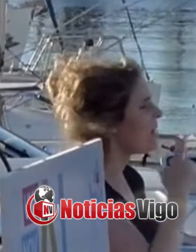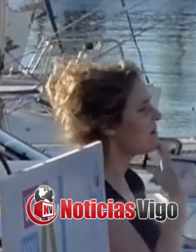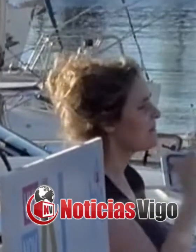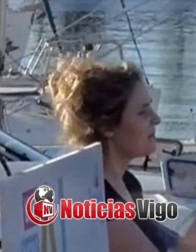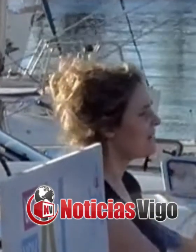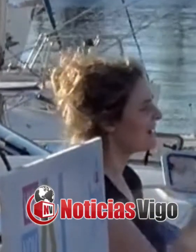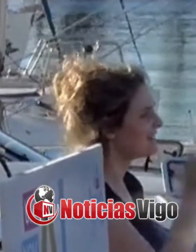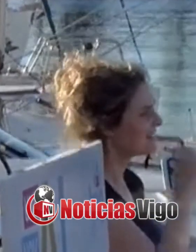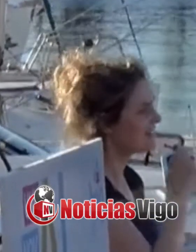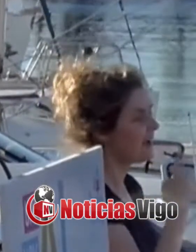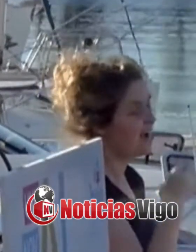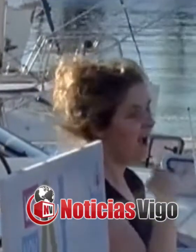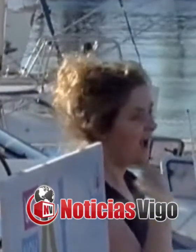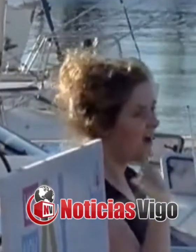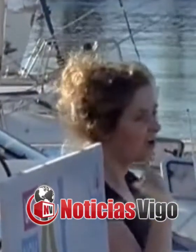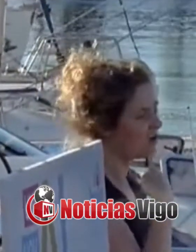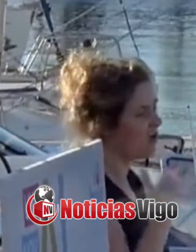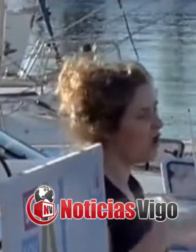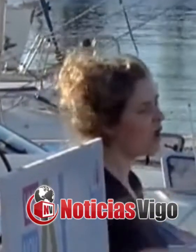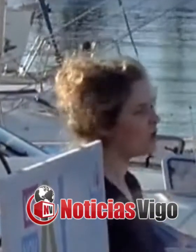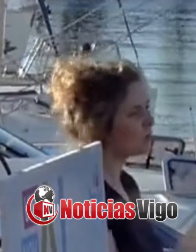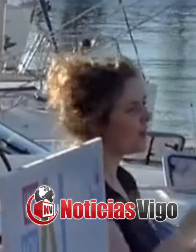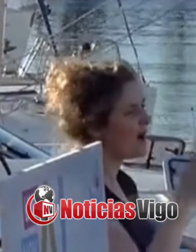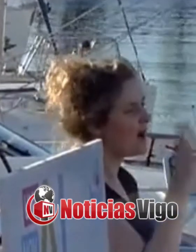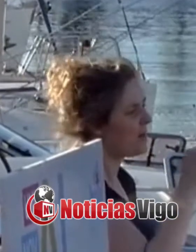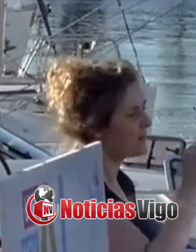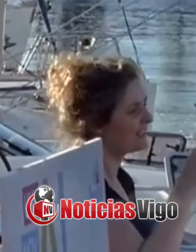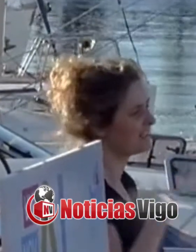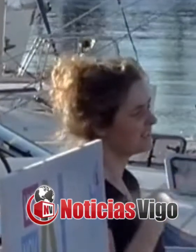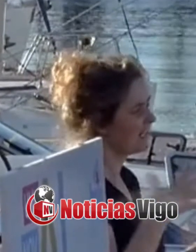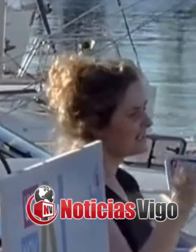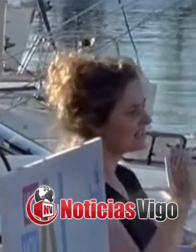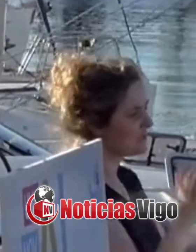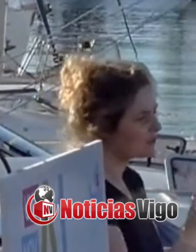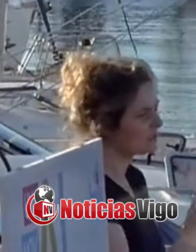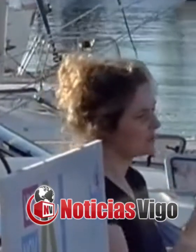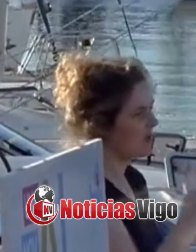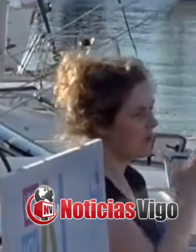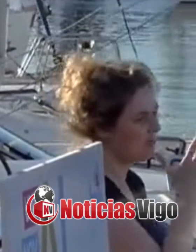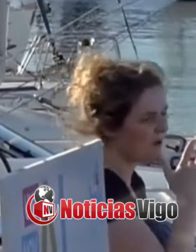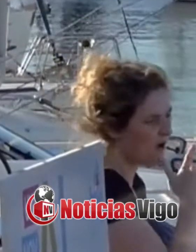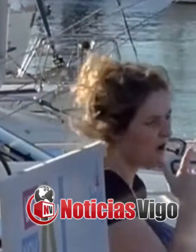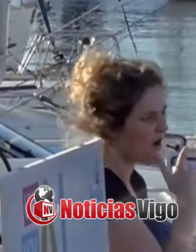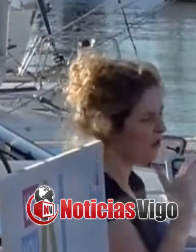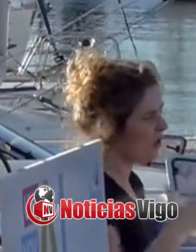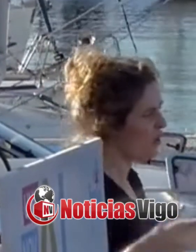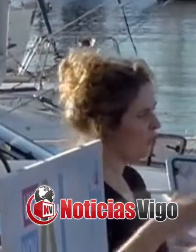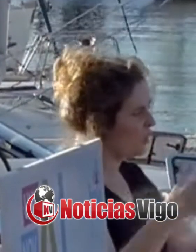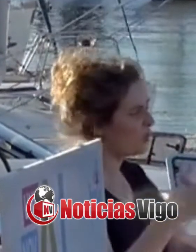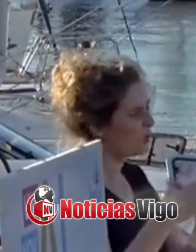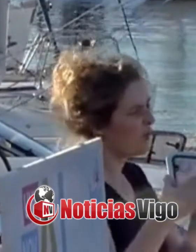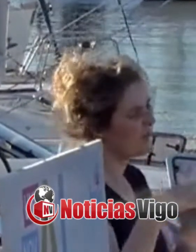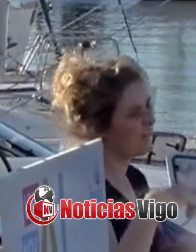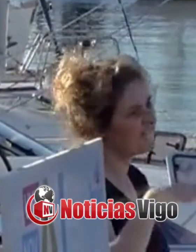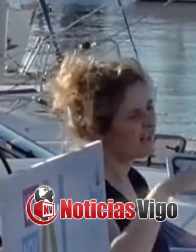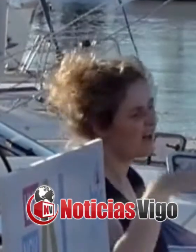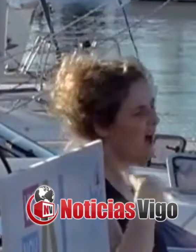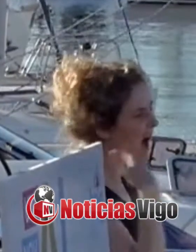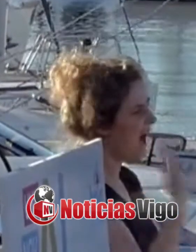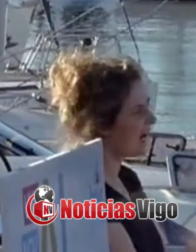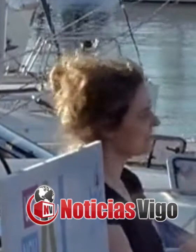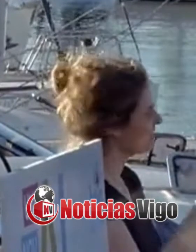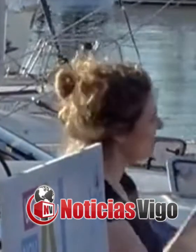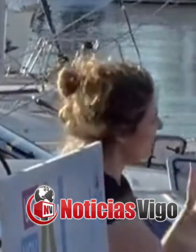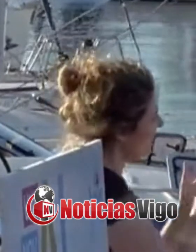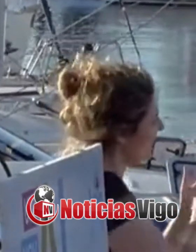20 anos da Rúa do Pino, secuestrada, violada, torturada por un grupo de falanxistas que a levaron ata